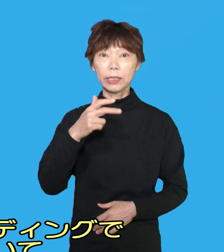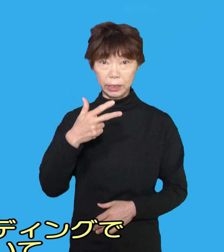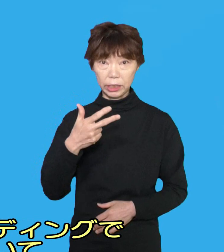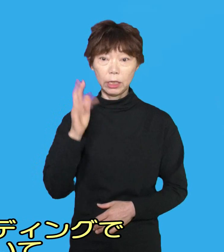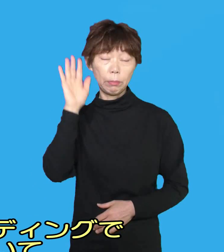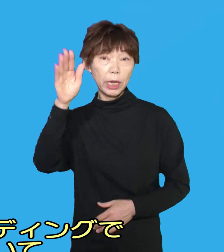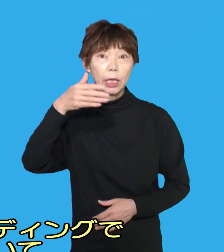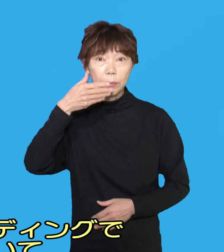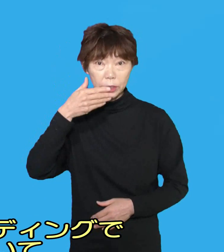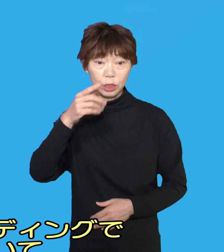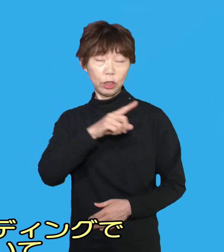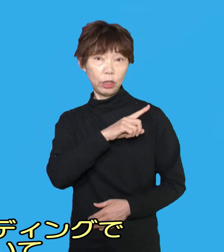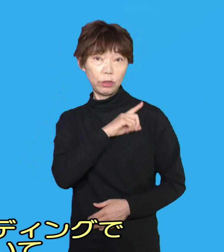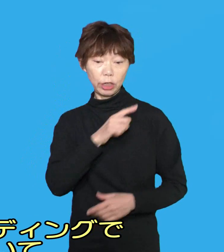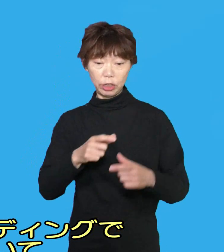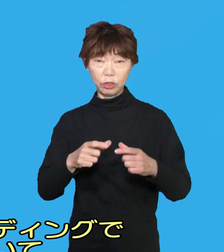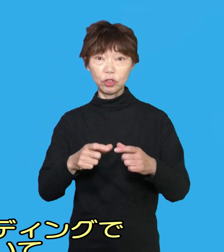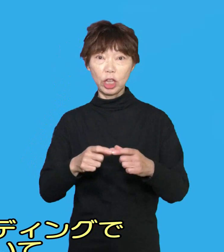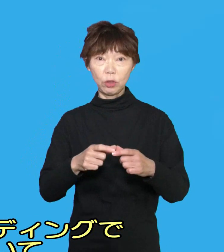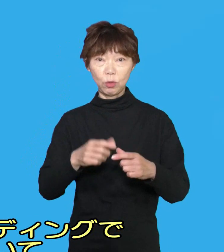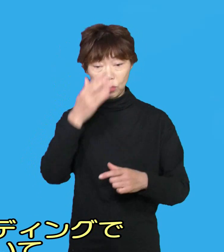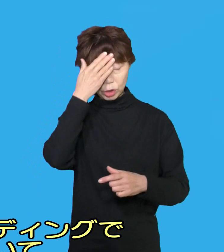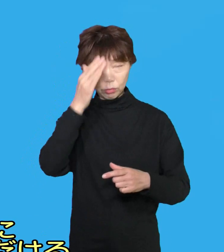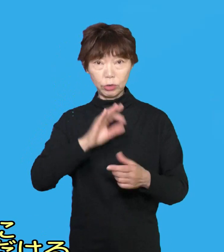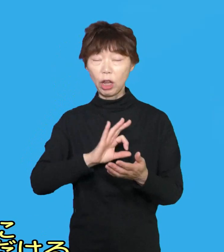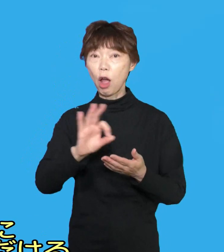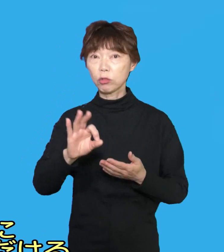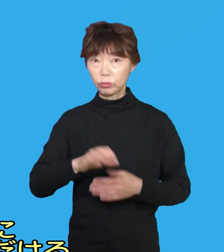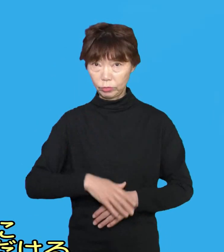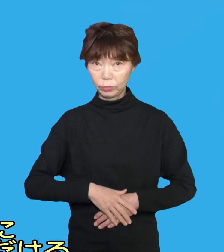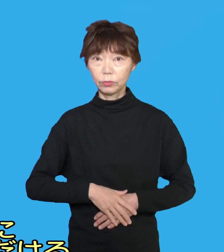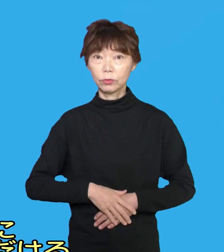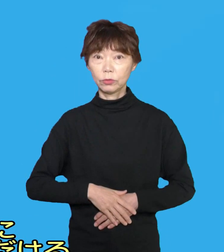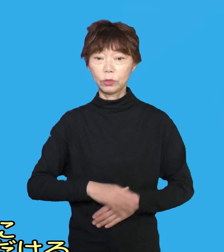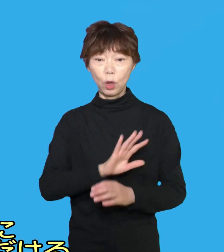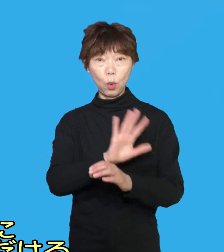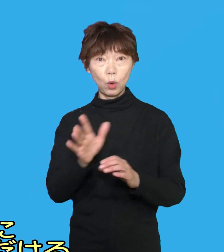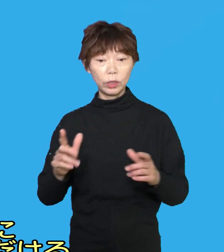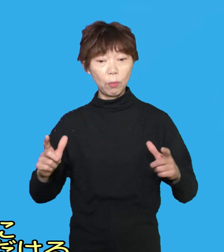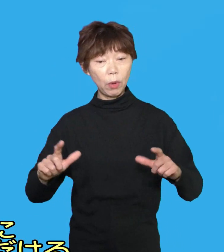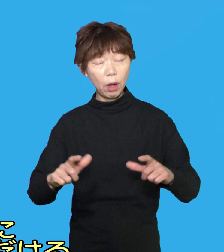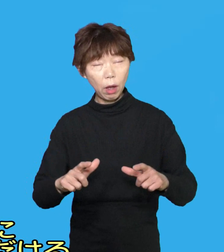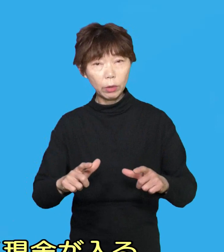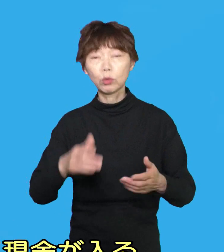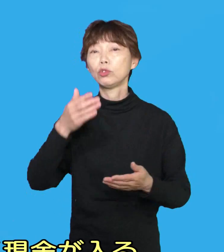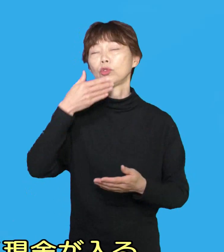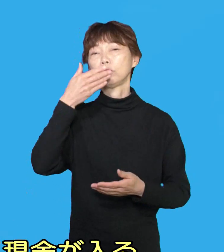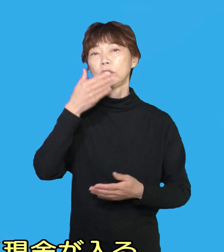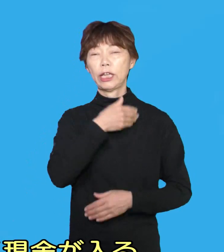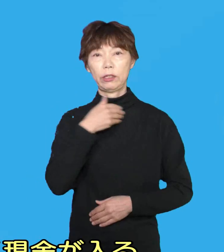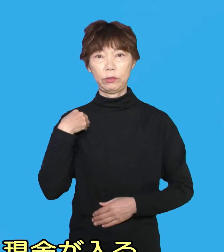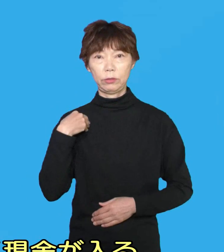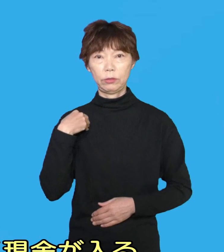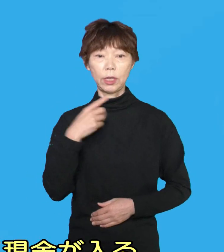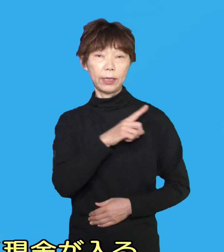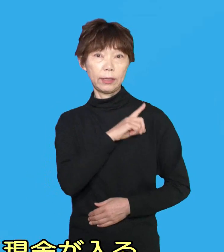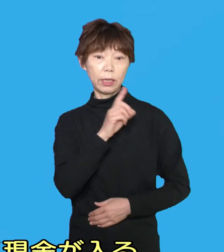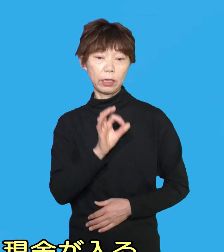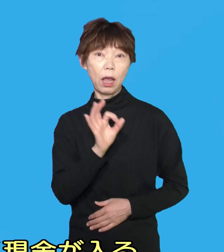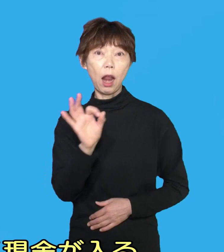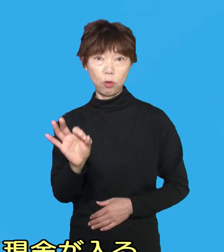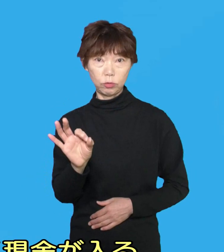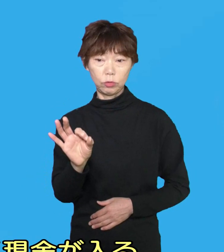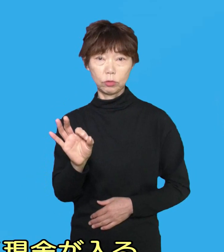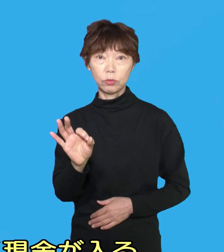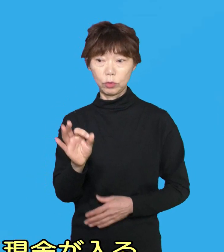ットを買っておいて、クラウドファンディングでチケットを買っておいて、落ち着いた時に食事をしていただける、先払いすることで飲食店の皆様